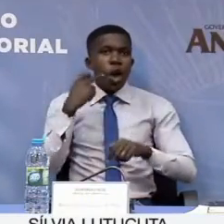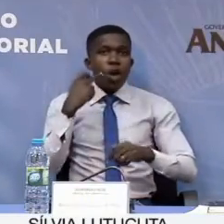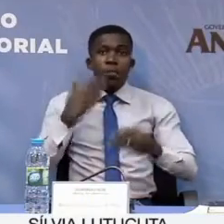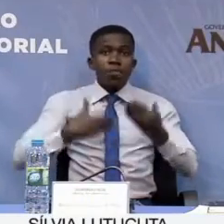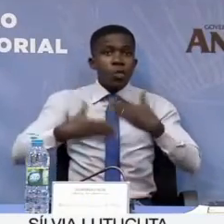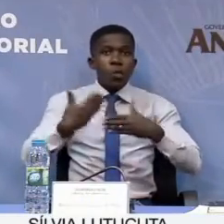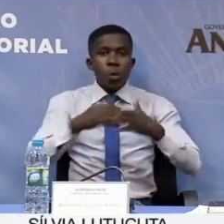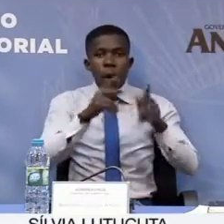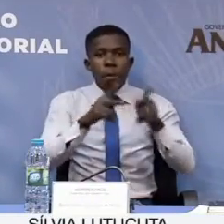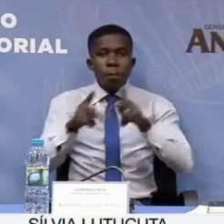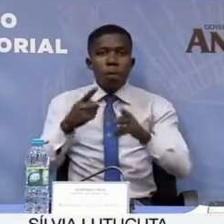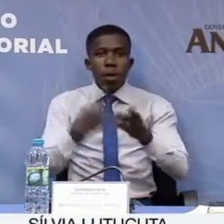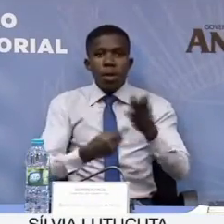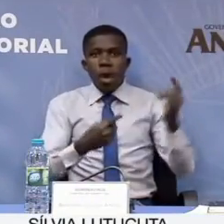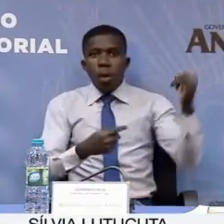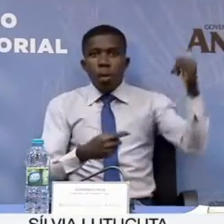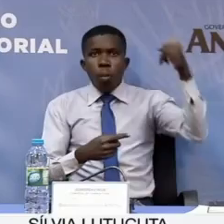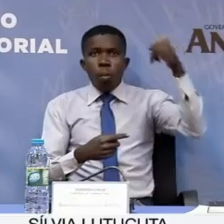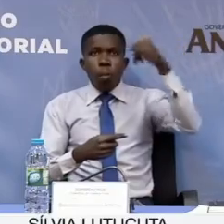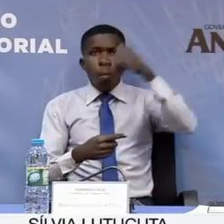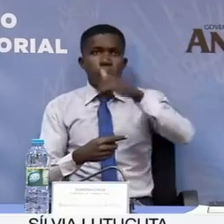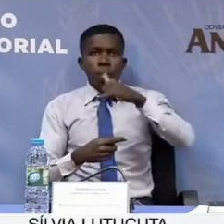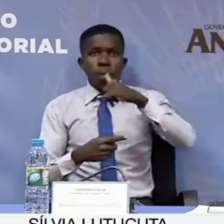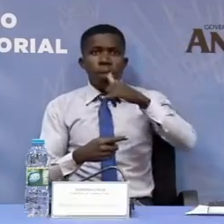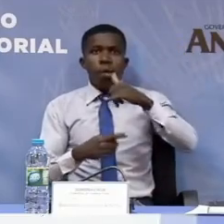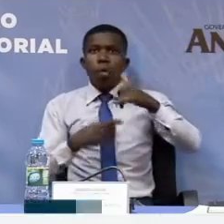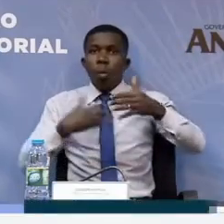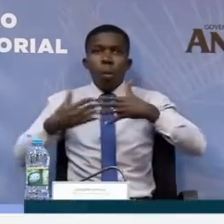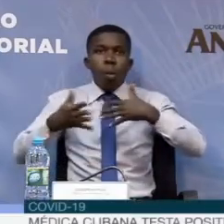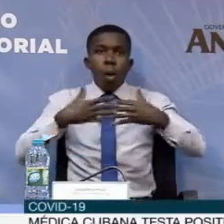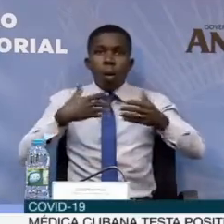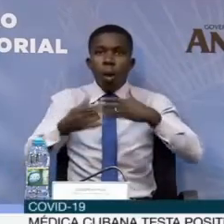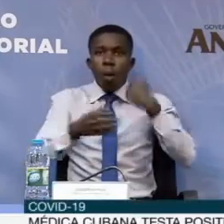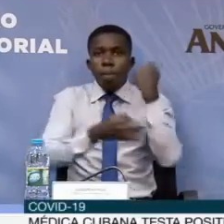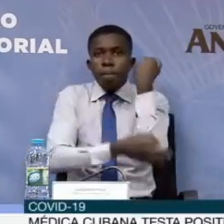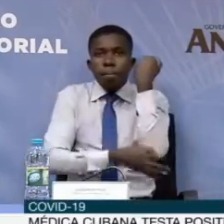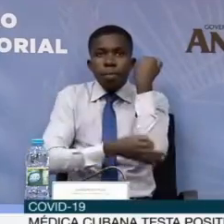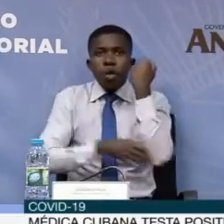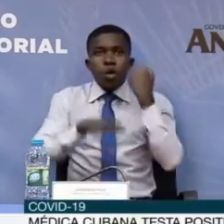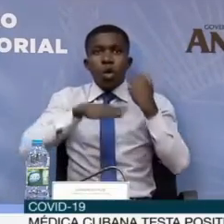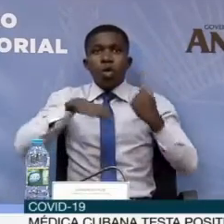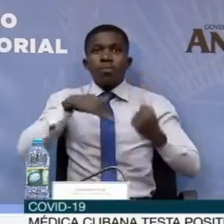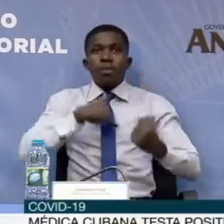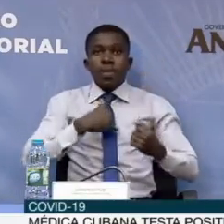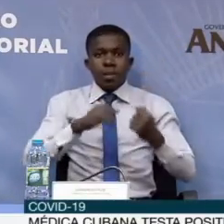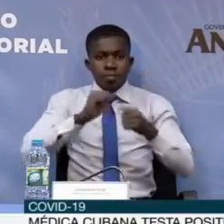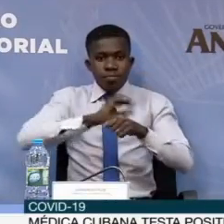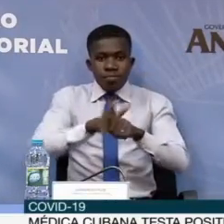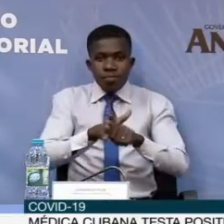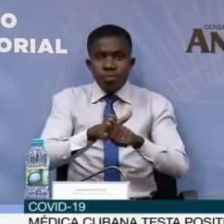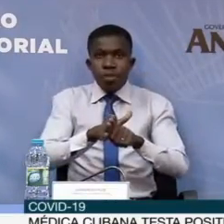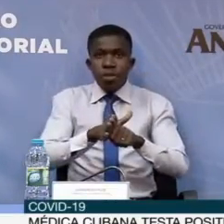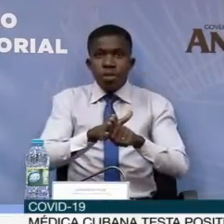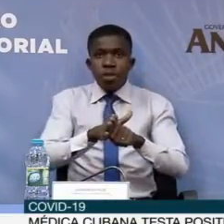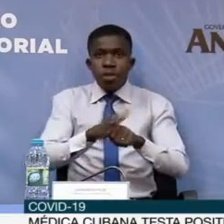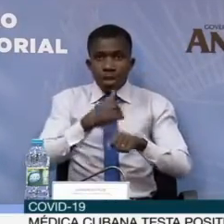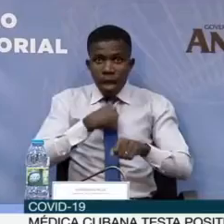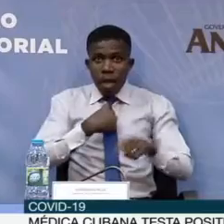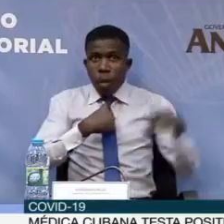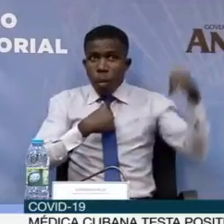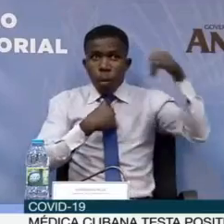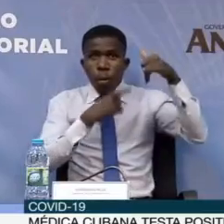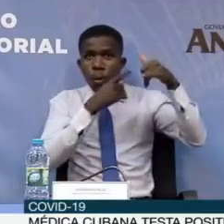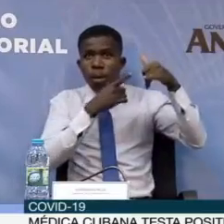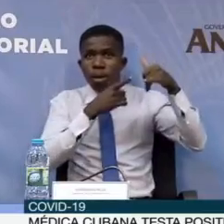cidadãos provenientes de países com circulação comunitária de vírus devem ser submetidos à